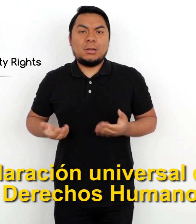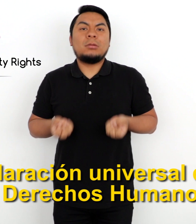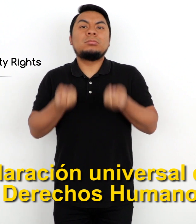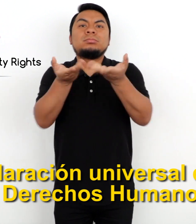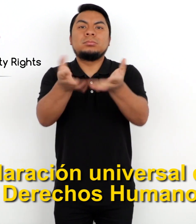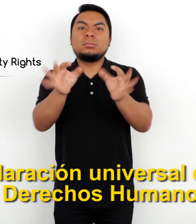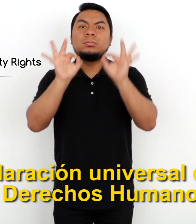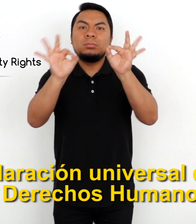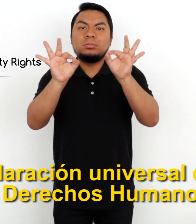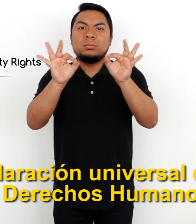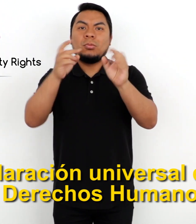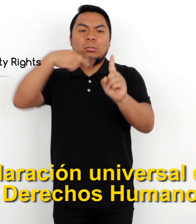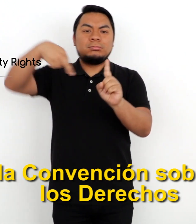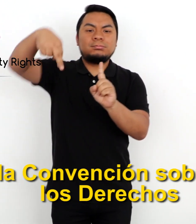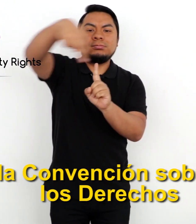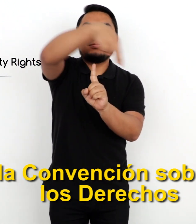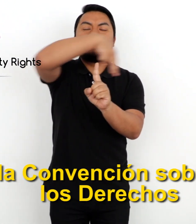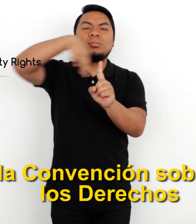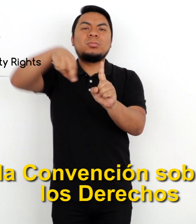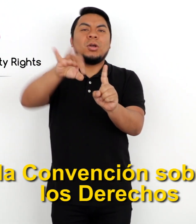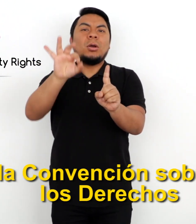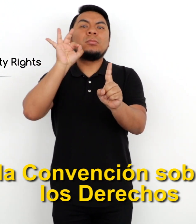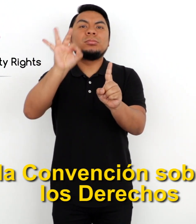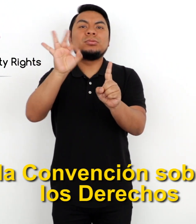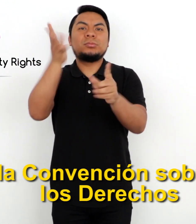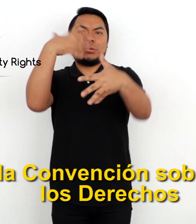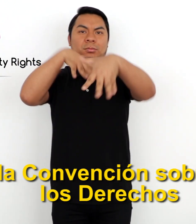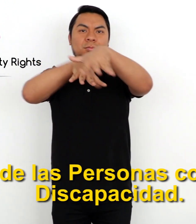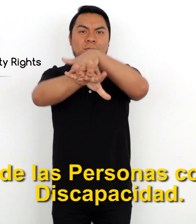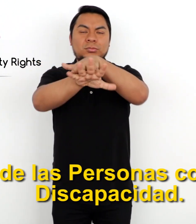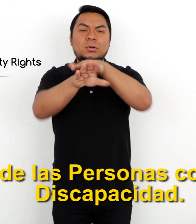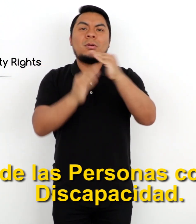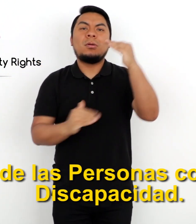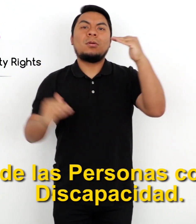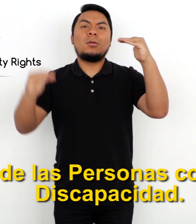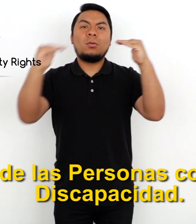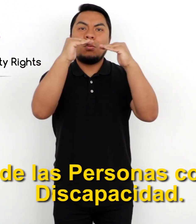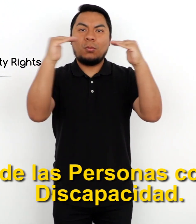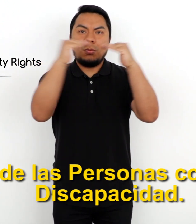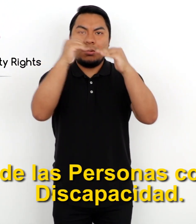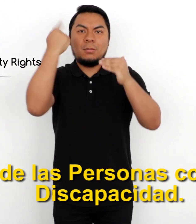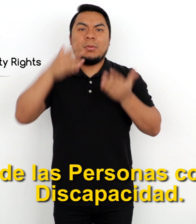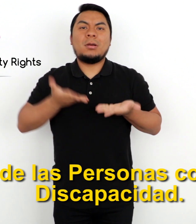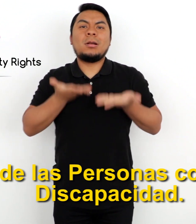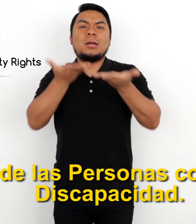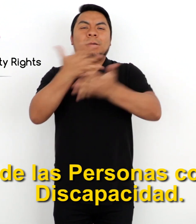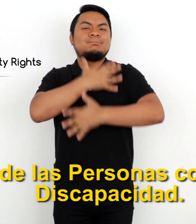los Derechos Humanos, la Convención sobre los Derechos de las Personas con Discapacidad.